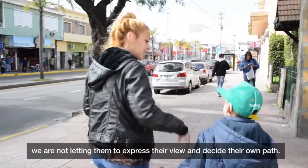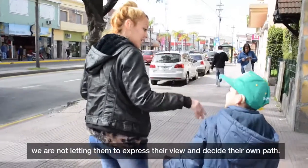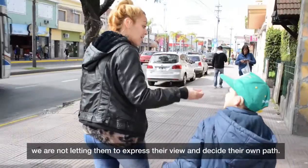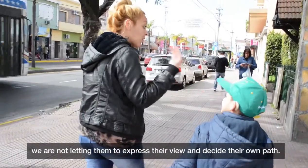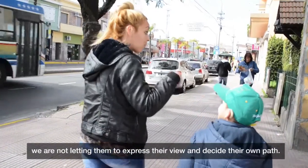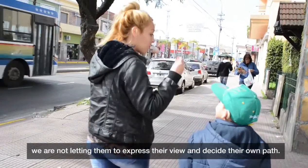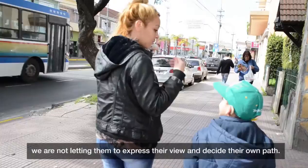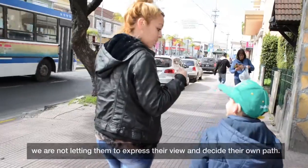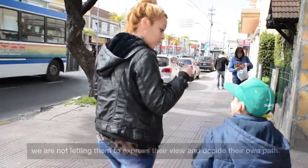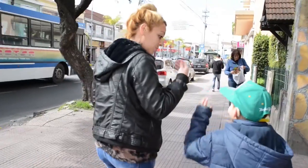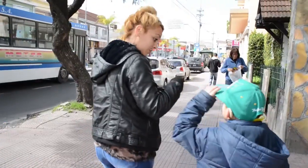propio camino.